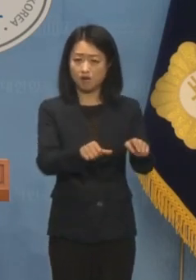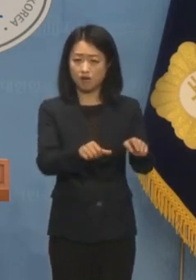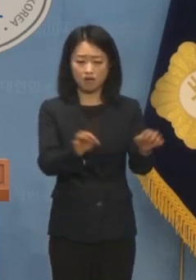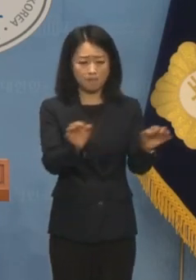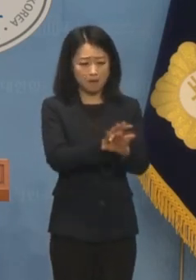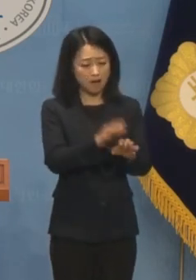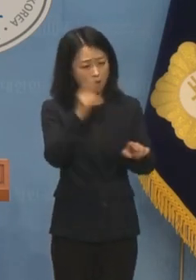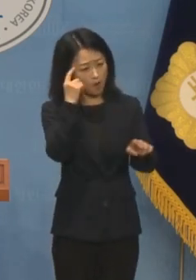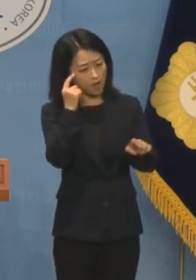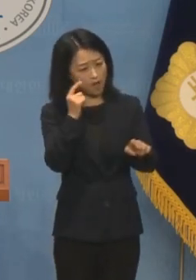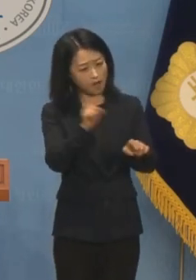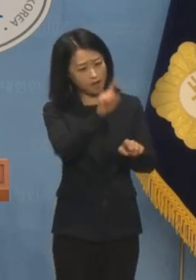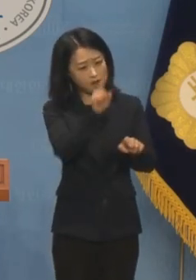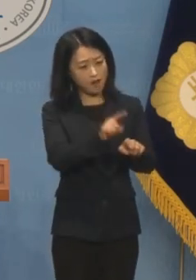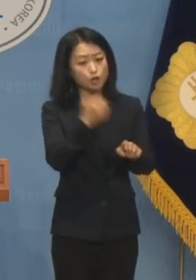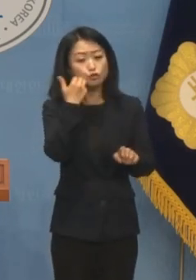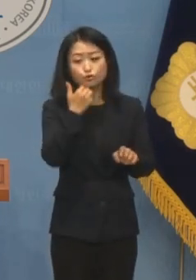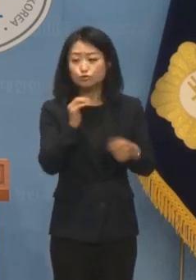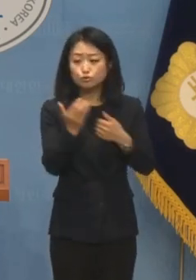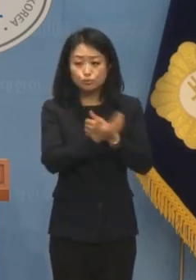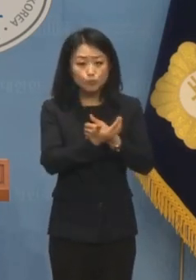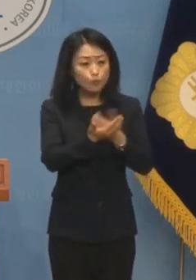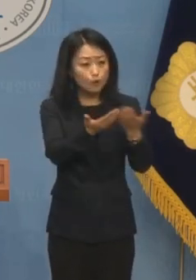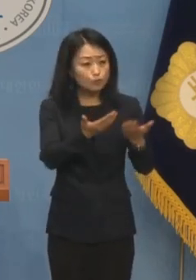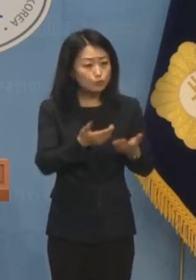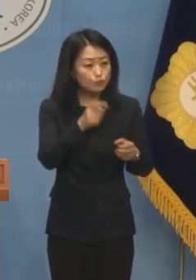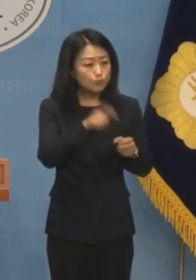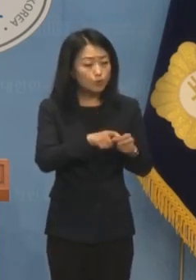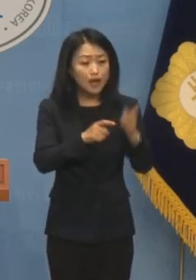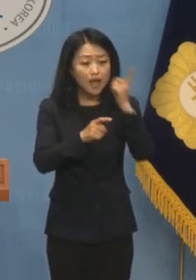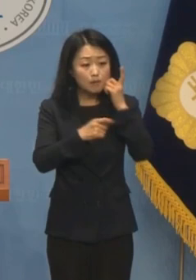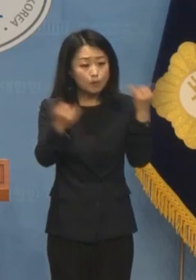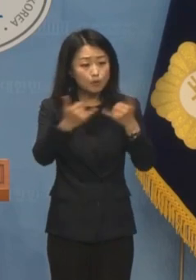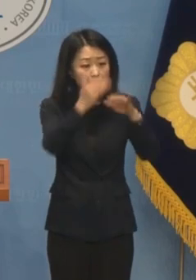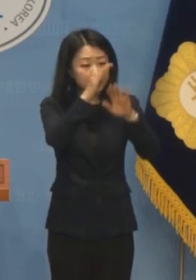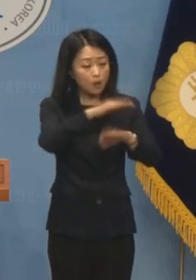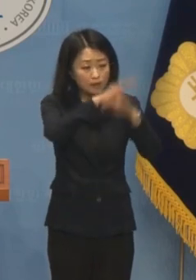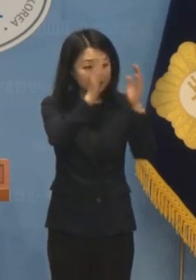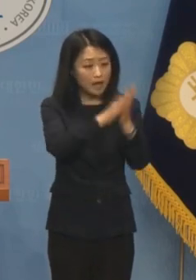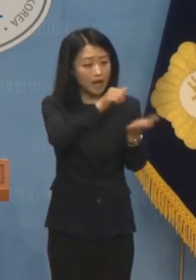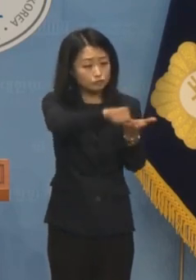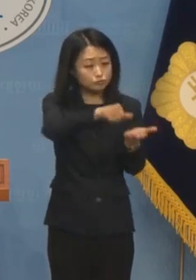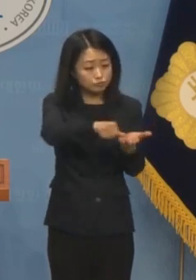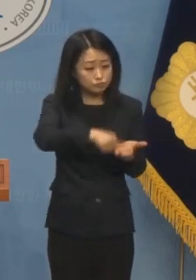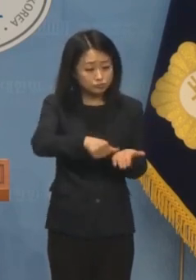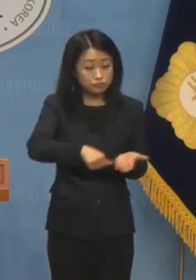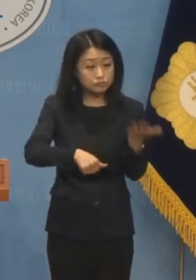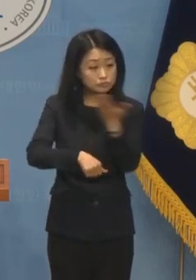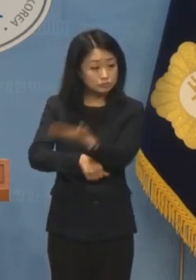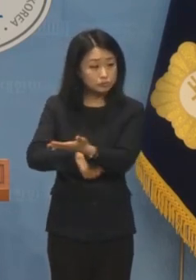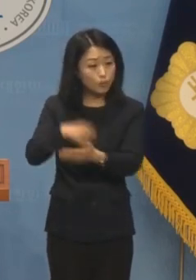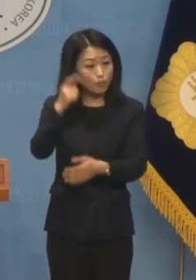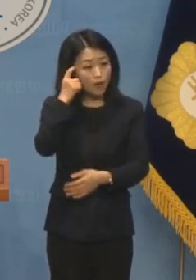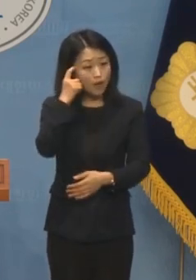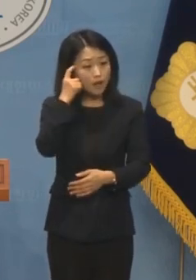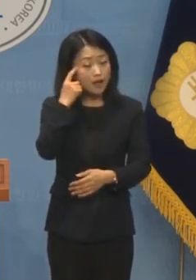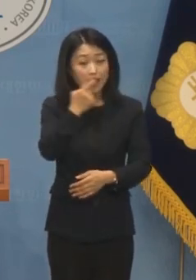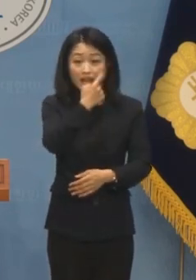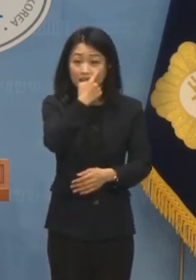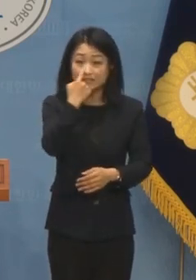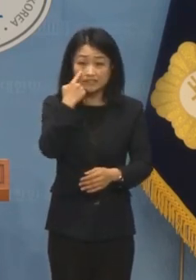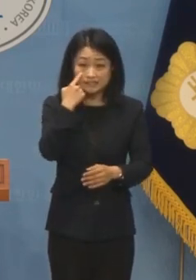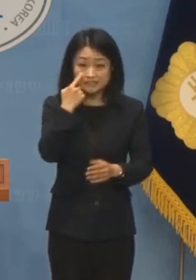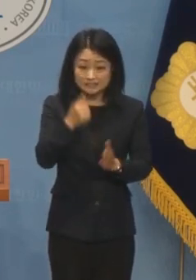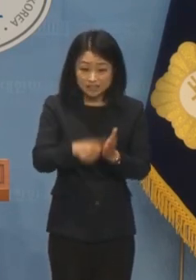숨기기 위해, 누구를 감춰주기 위해 통화 기록을 지웠습니까? 증거를 인멸하면서까지